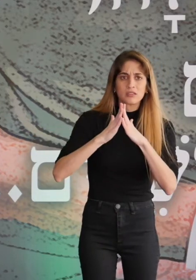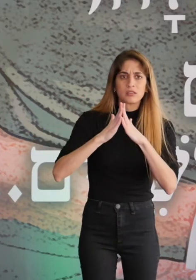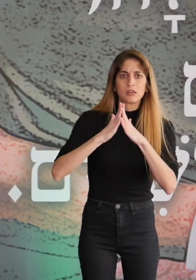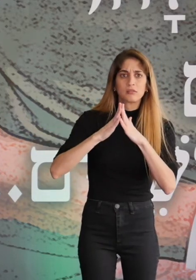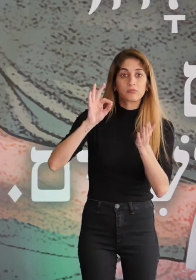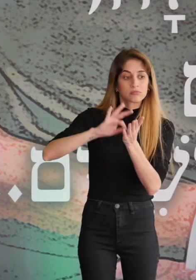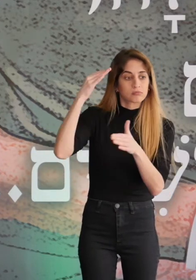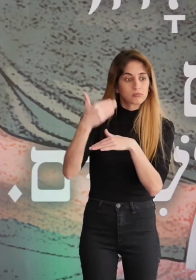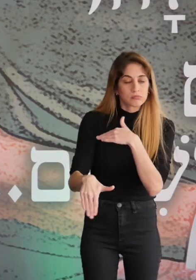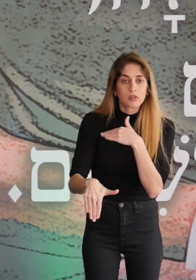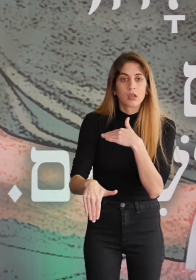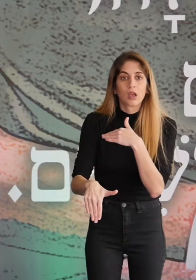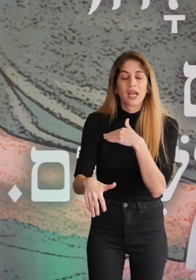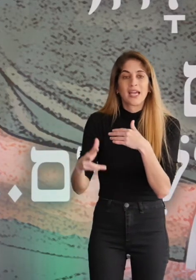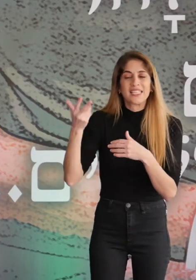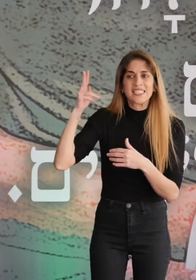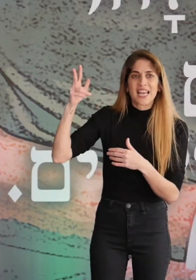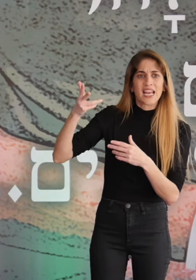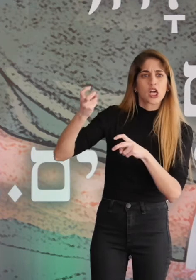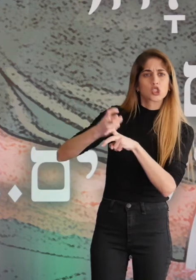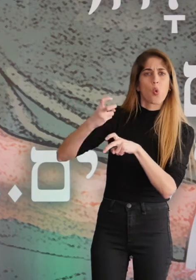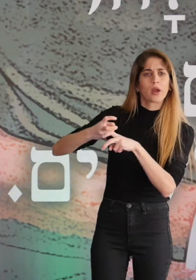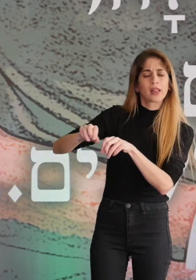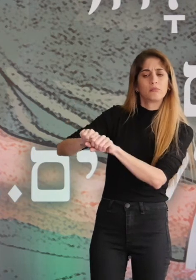ואחריהן צליל של זכוכית נשברת.